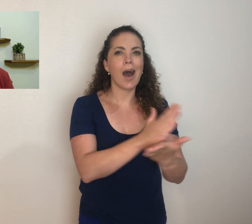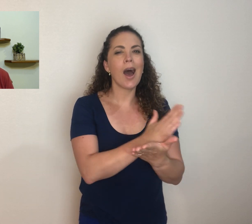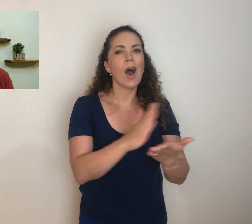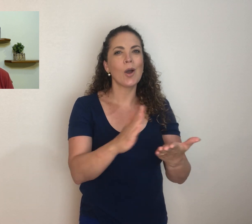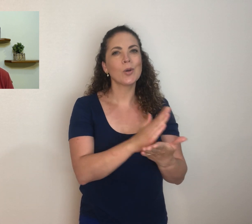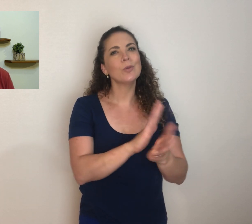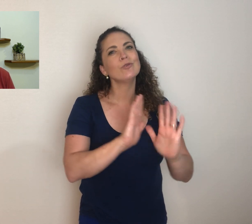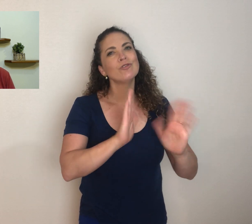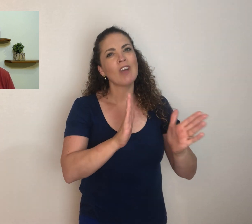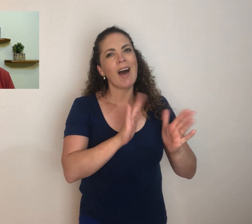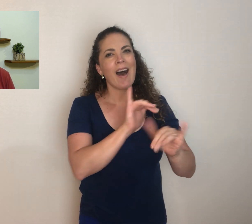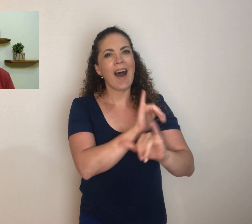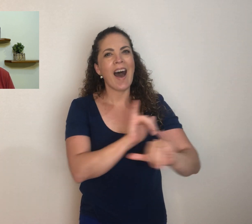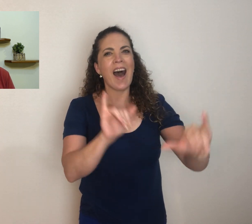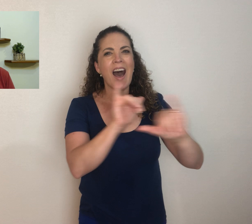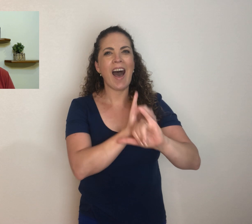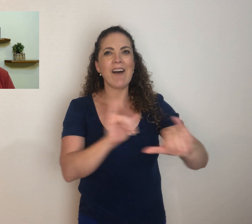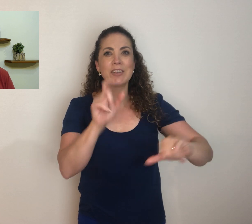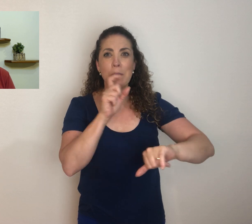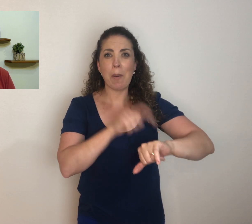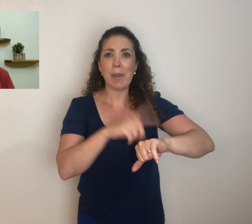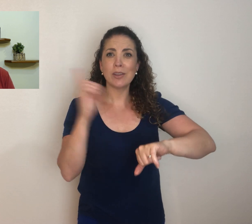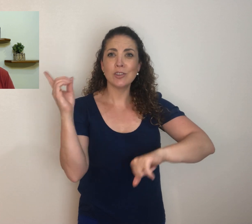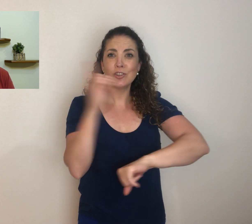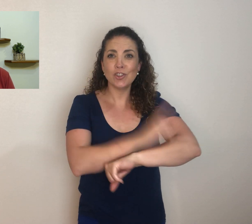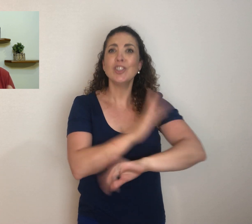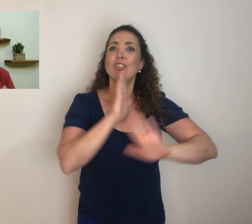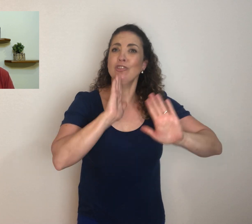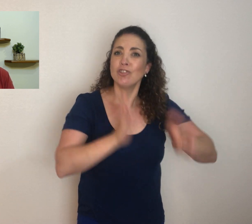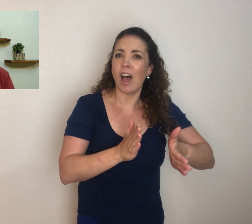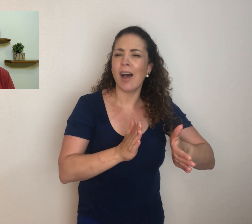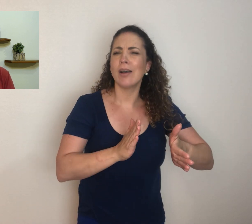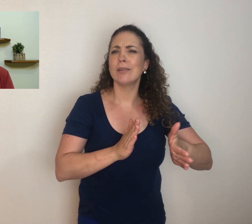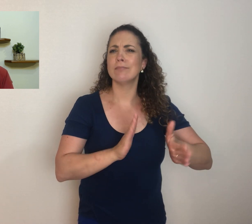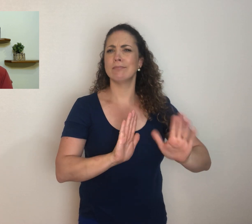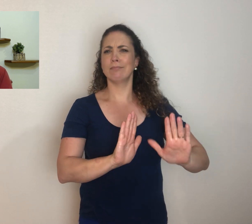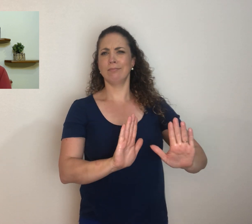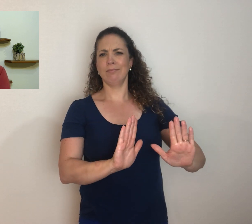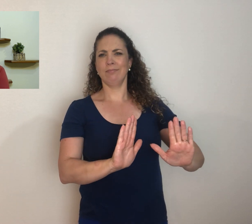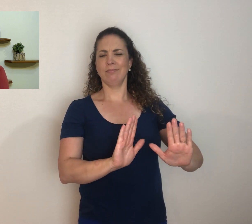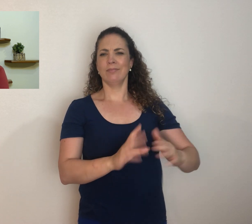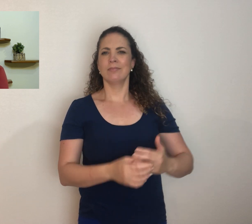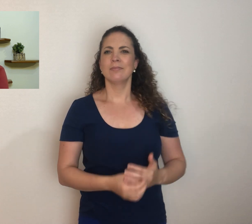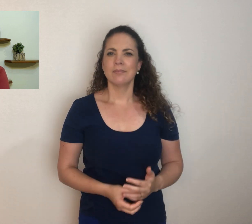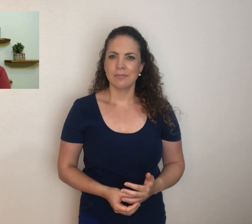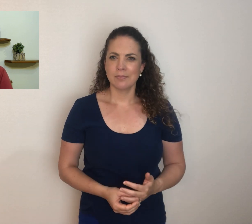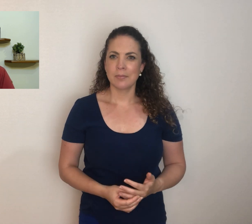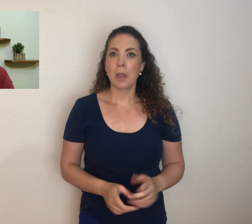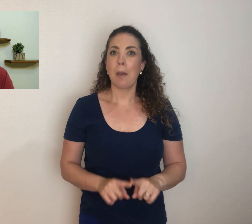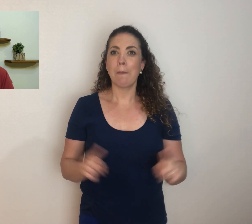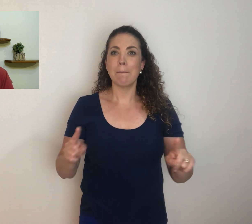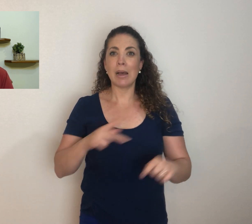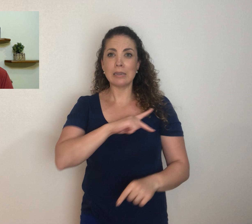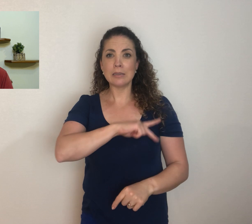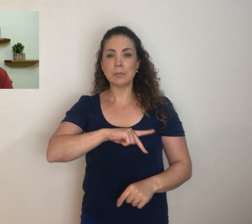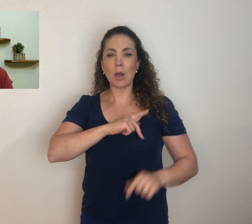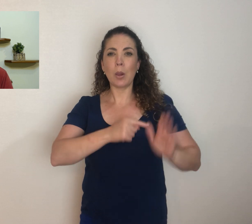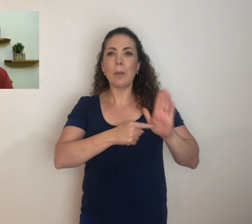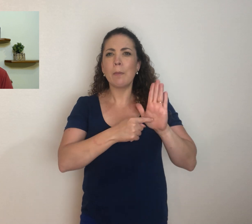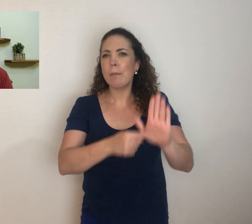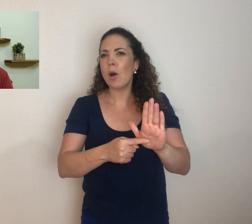aos irmãos a respeito justamente do momento da vinda do Senhor e do